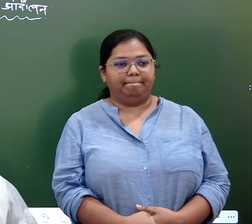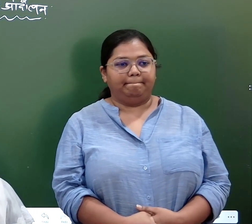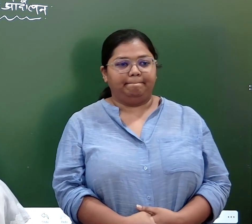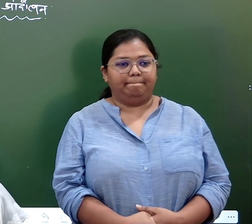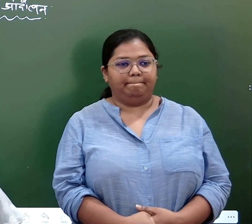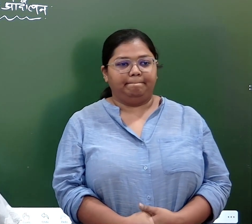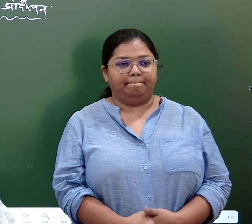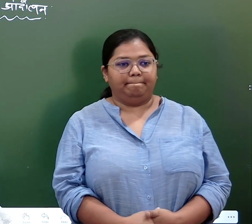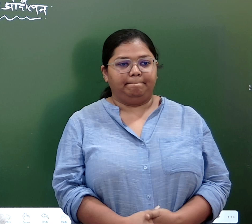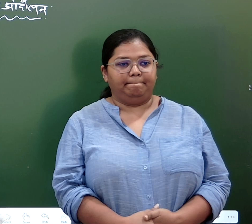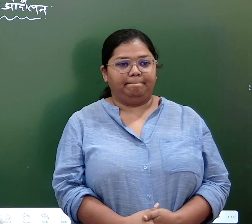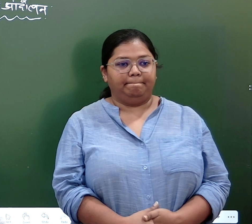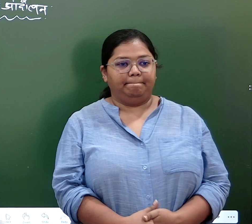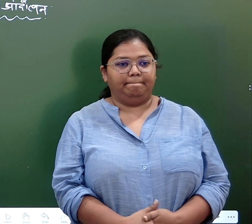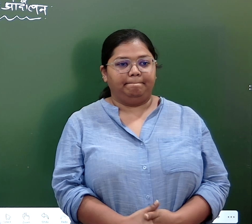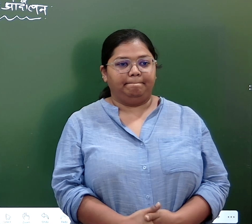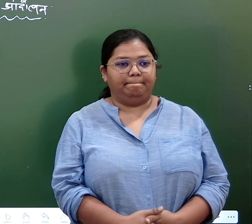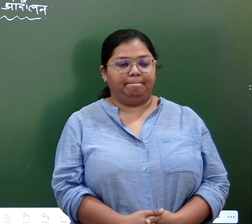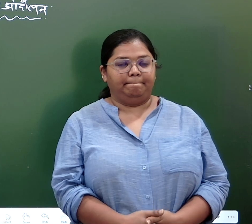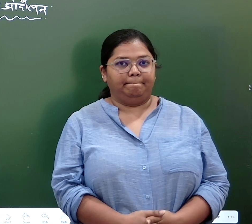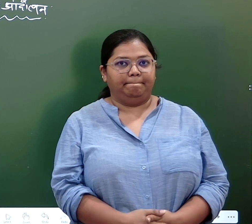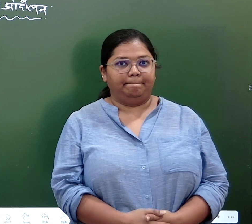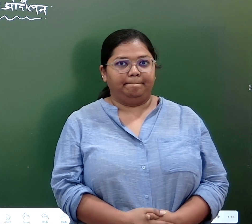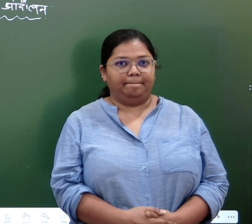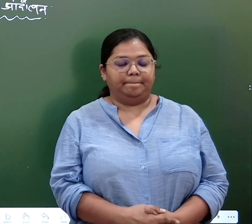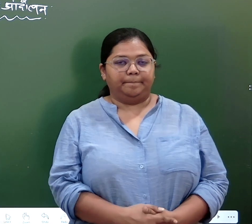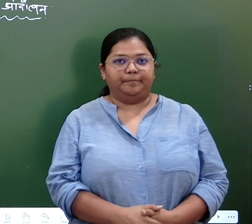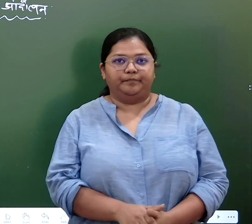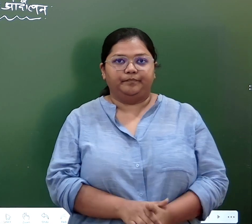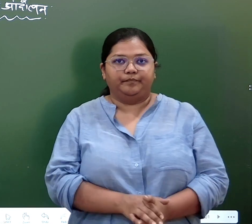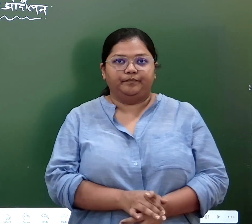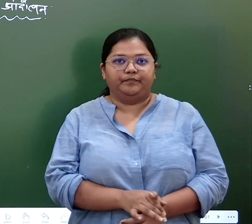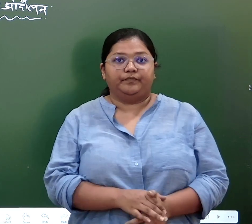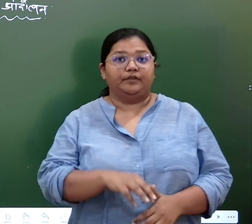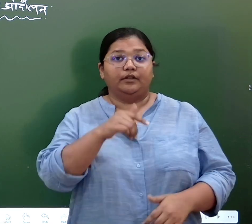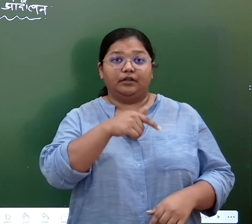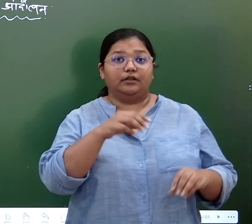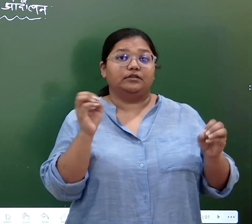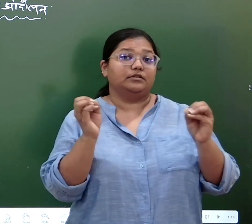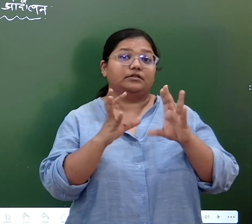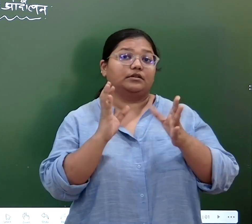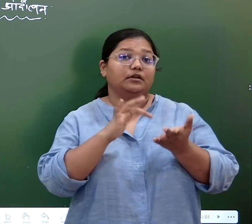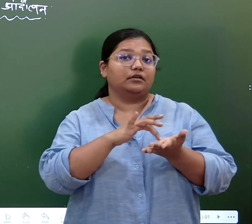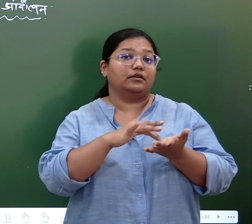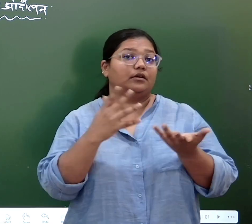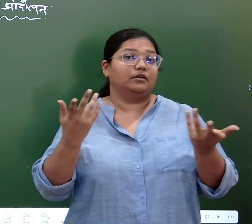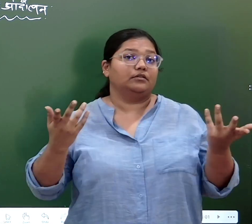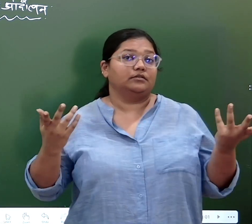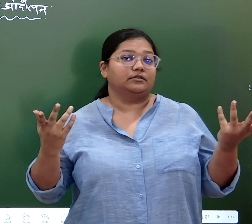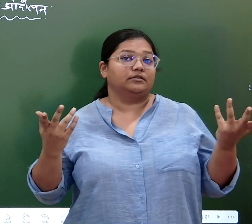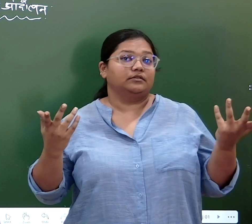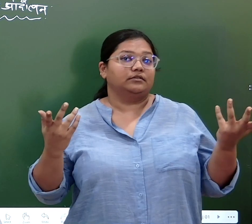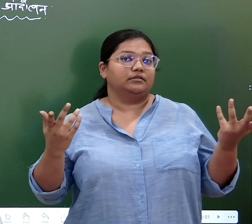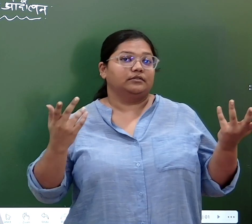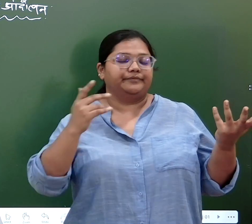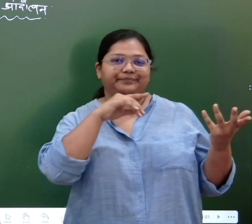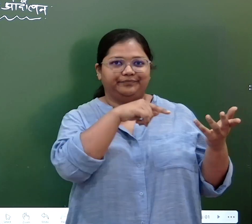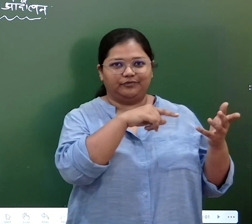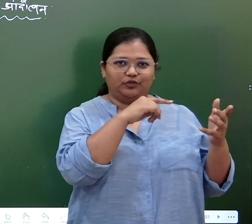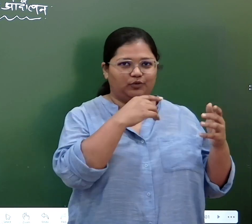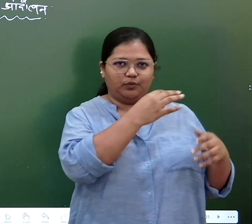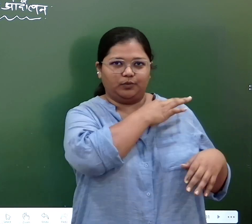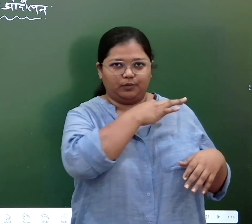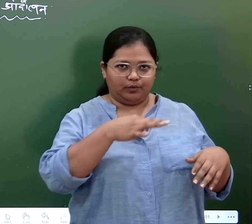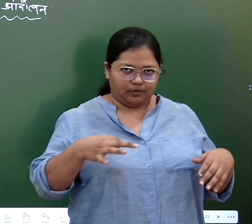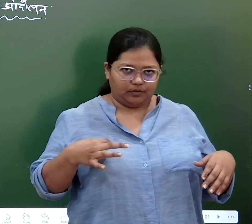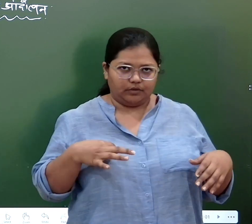आंदोलन के रूप में जाना जाता है। ठीक है, ये क्या हुआ था, ये कहाँ से लिया गया था, ये धार्मिक और सामाजिक, है ना, जो भी